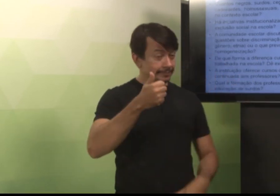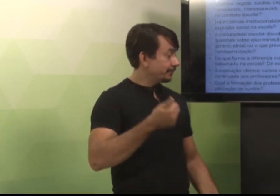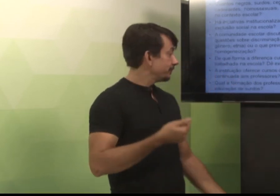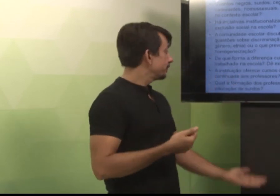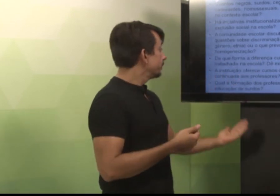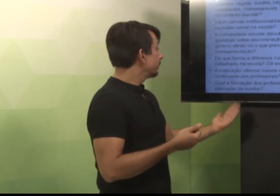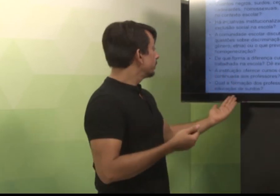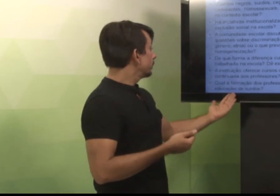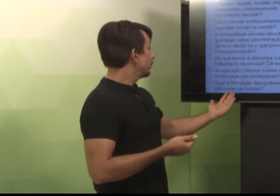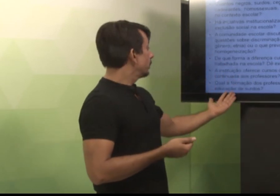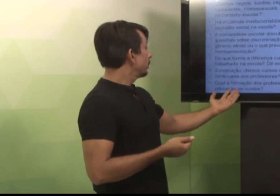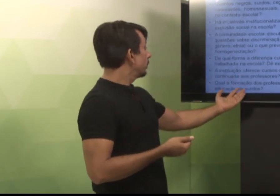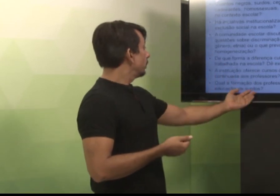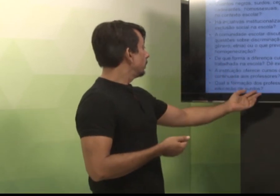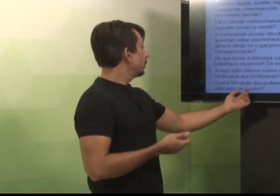nas suas anotações.